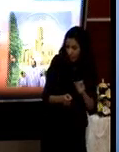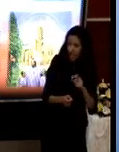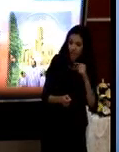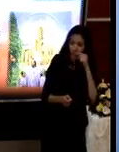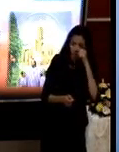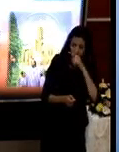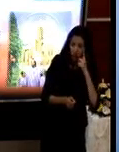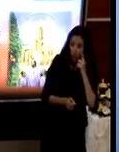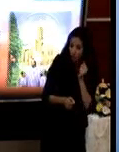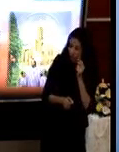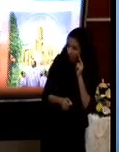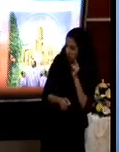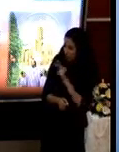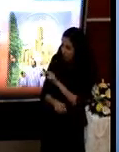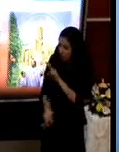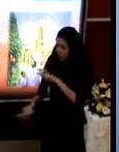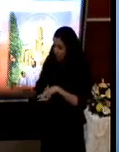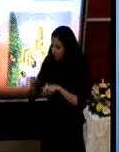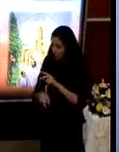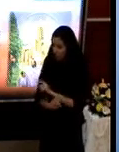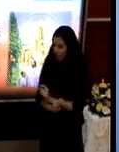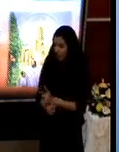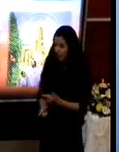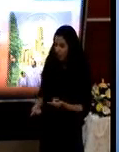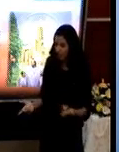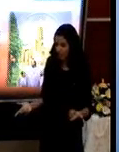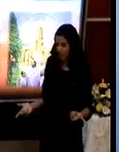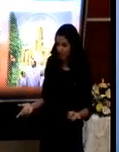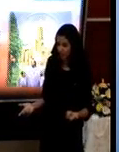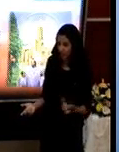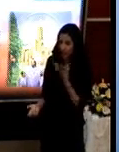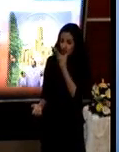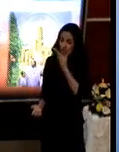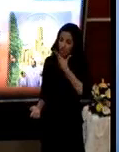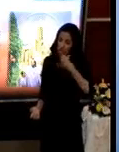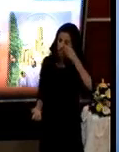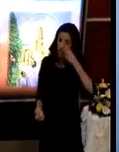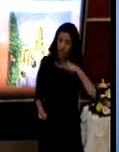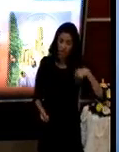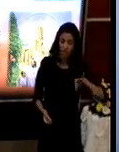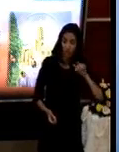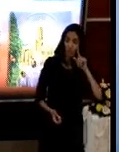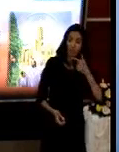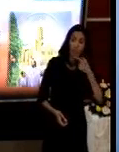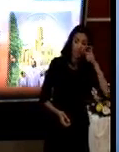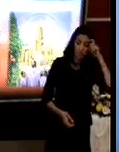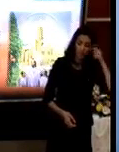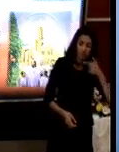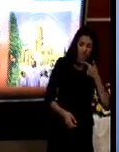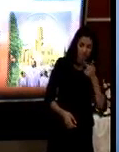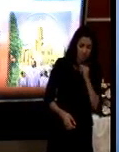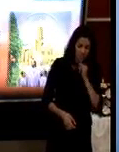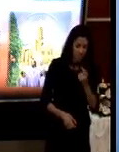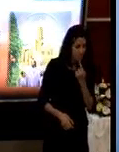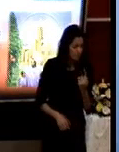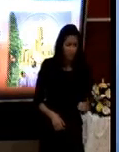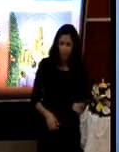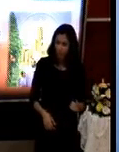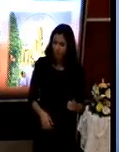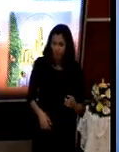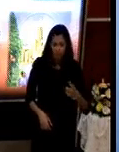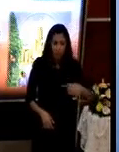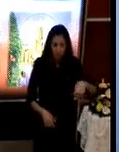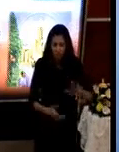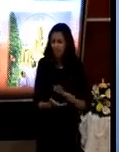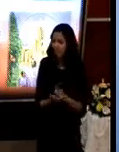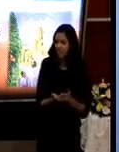a recoger y no hallaron. Y Jehová dijo a Moisés: ¿hasta cuándo no querréis